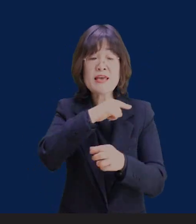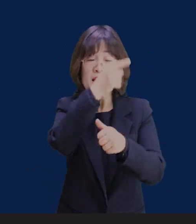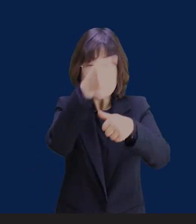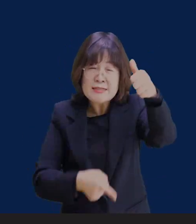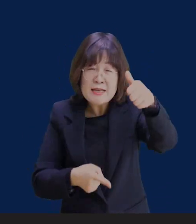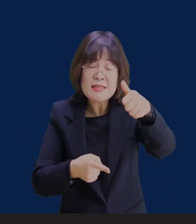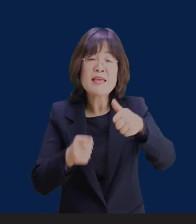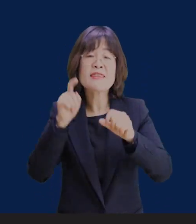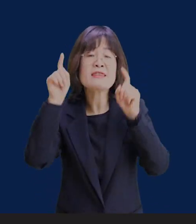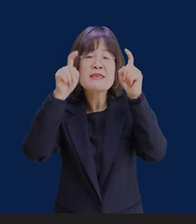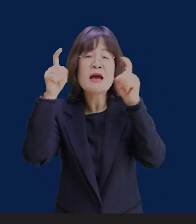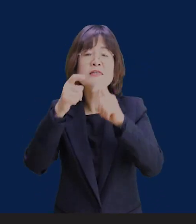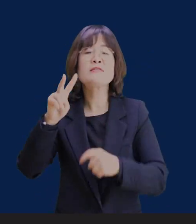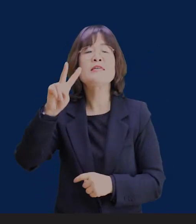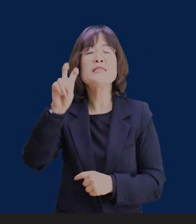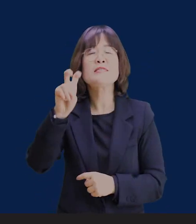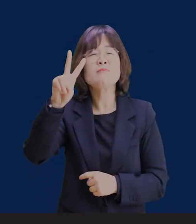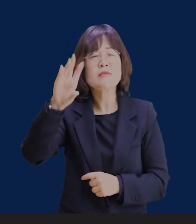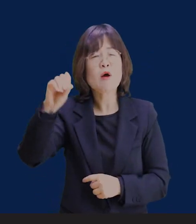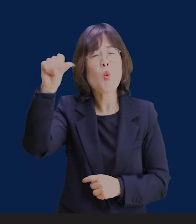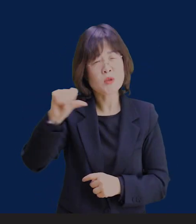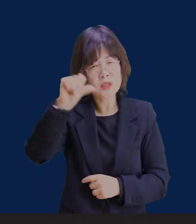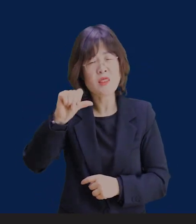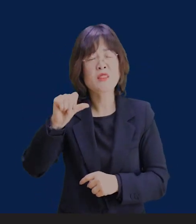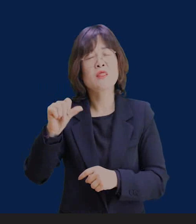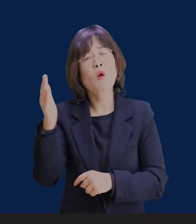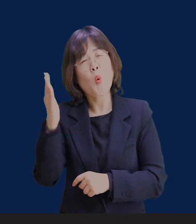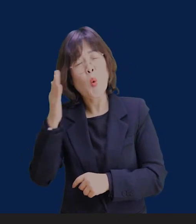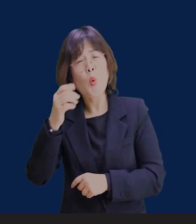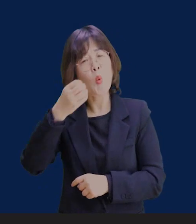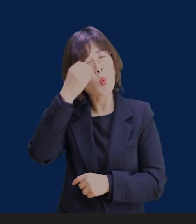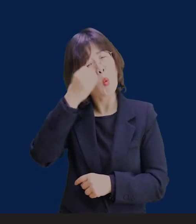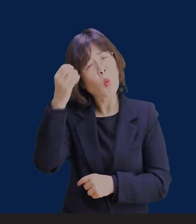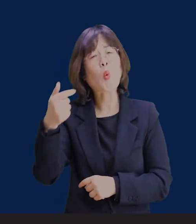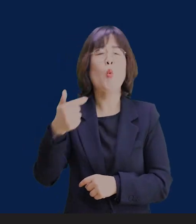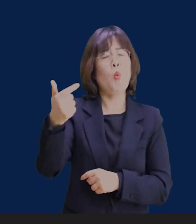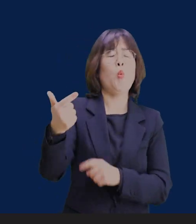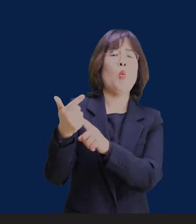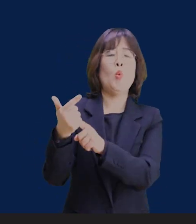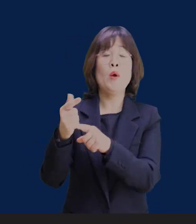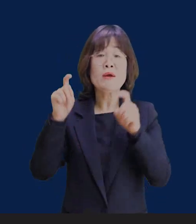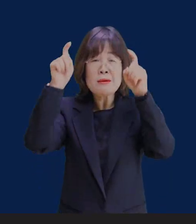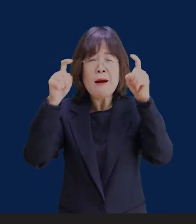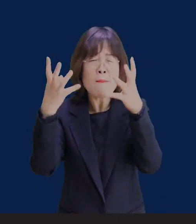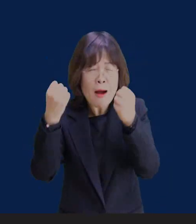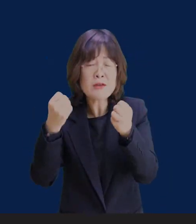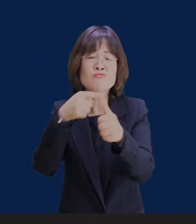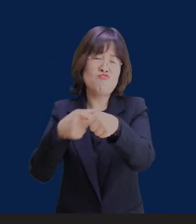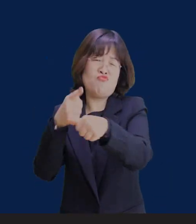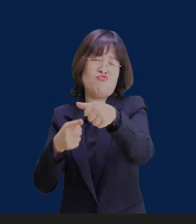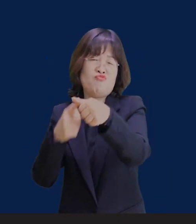희생된 양의 수가 25만 5,600마리였다, 그렇게 기록하고 있습니다. 그만큼 많은